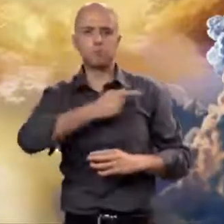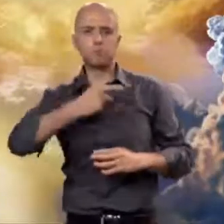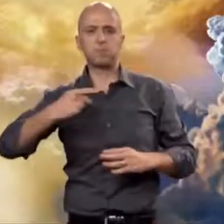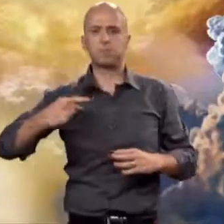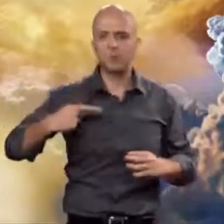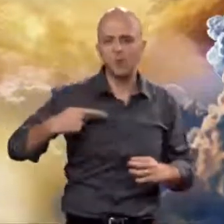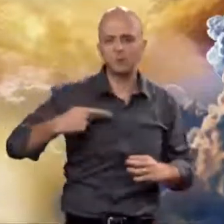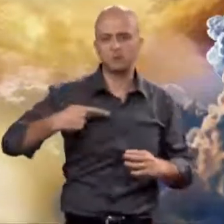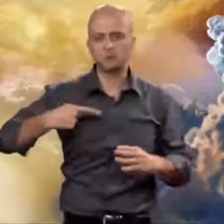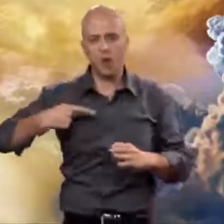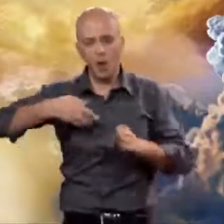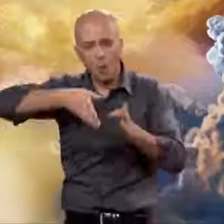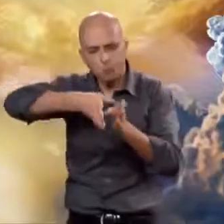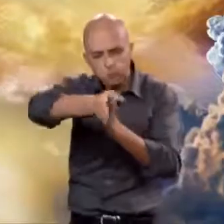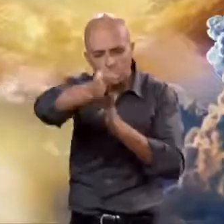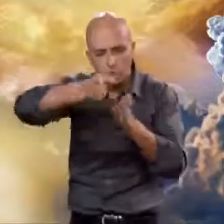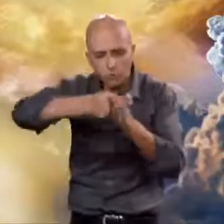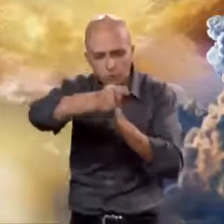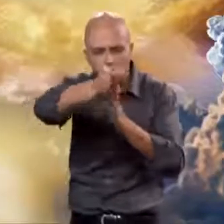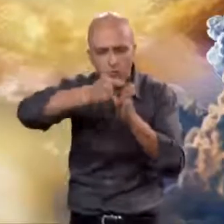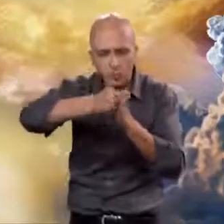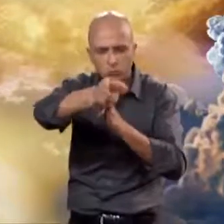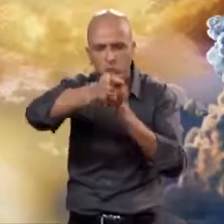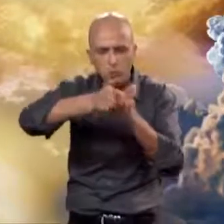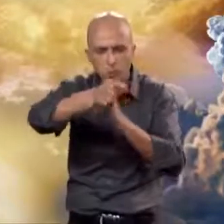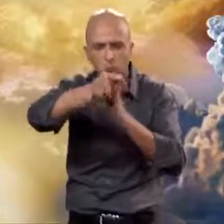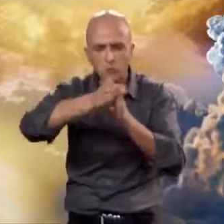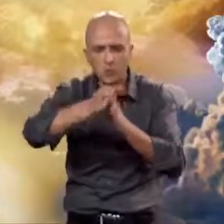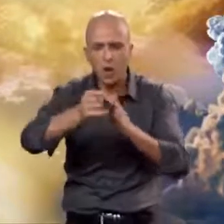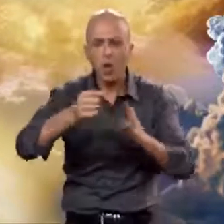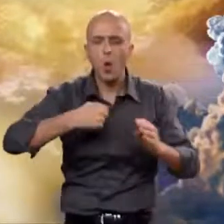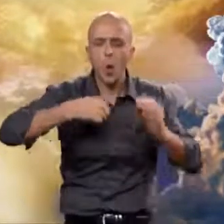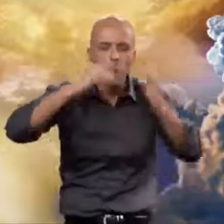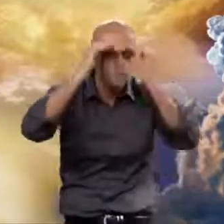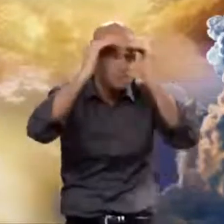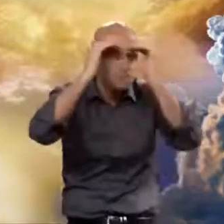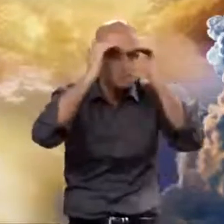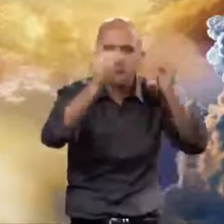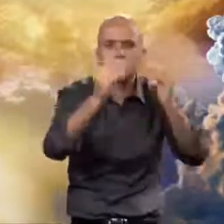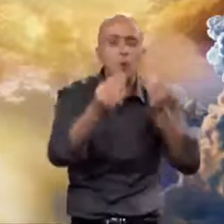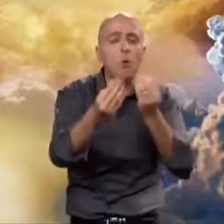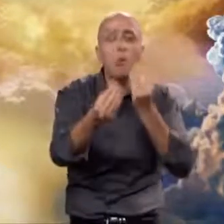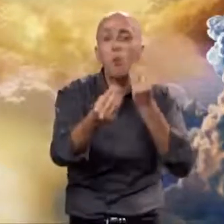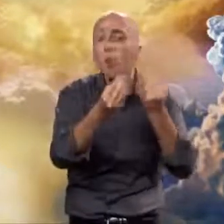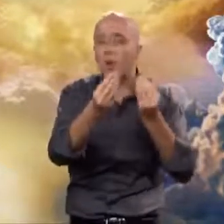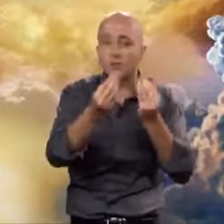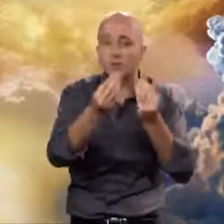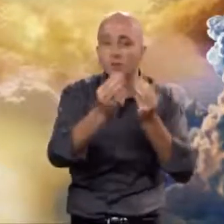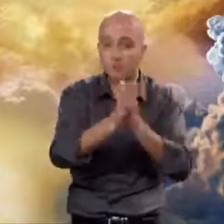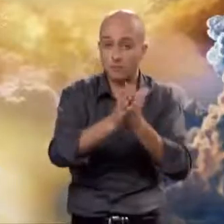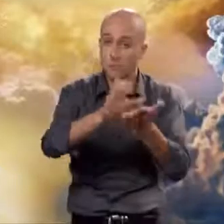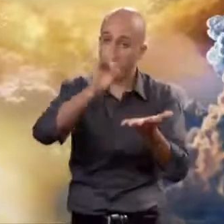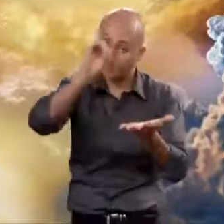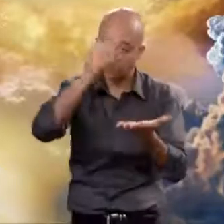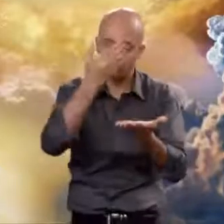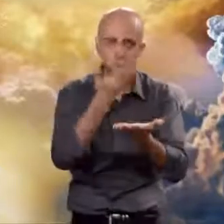tentada não consegue recordar facilmente as promessas de Deus e enfrentar Satanás com a arma da Bíblia. Porém,